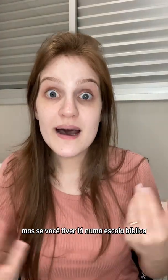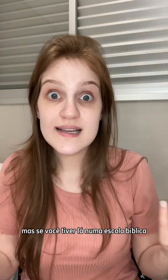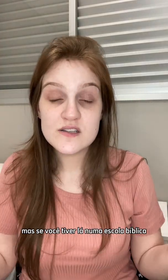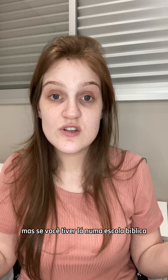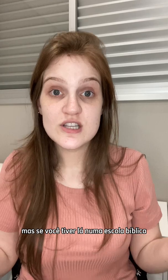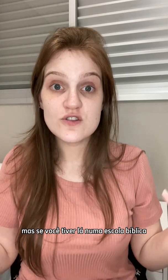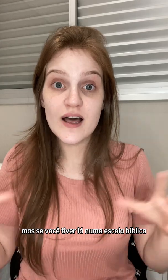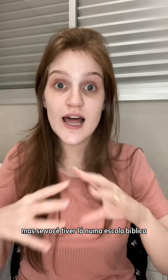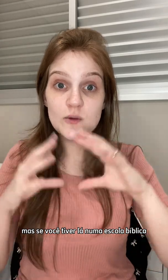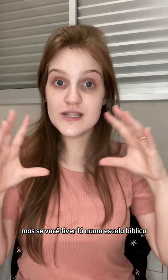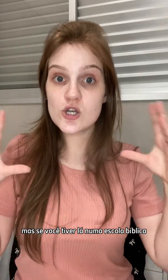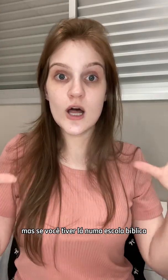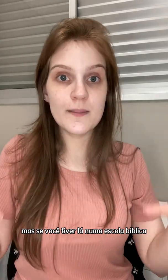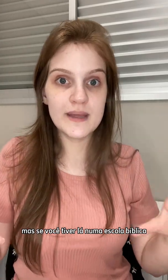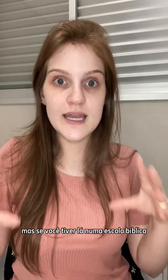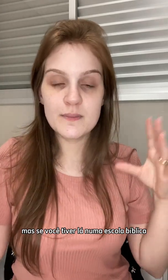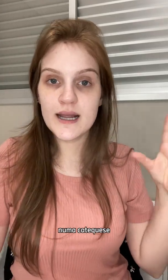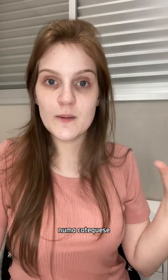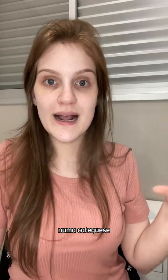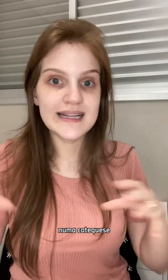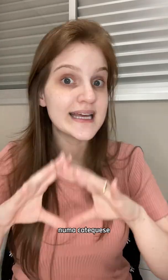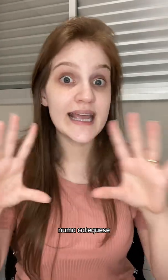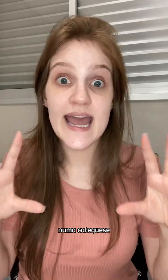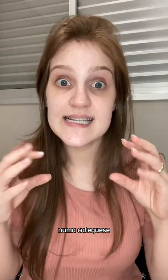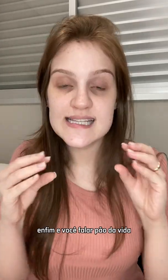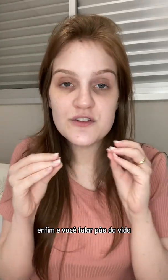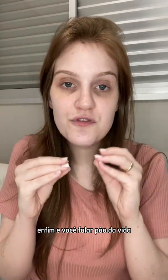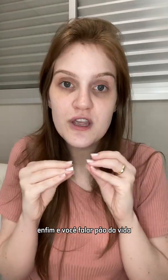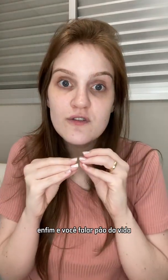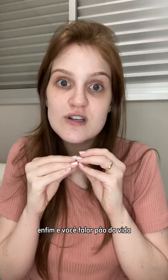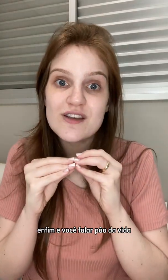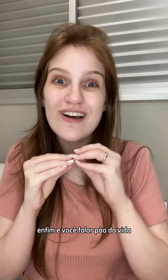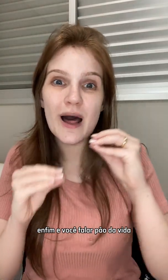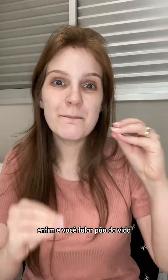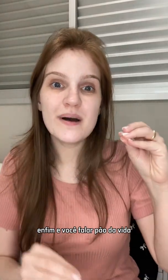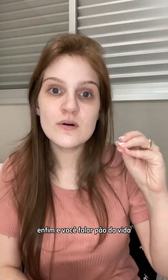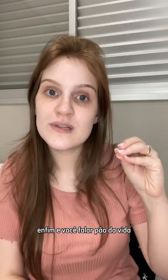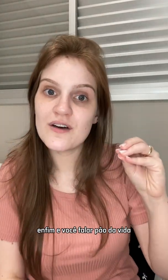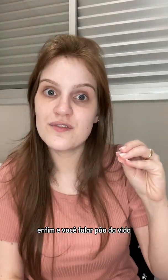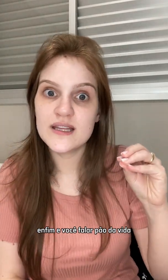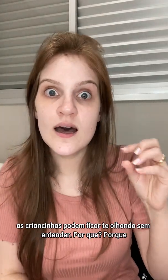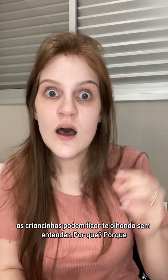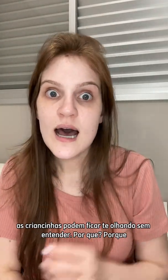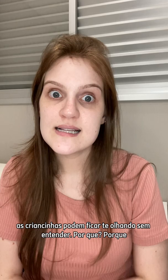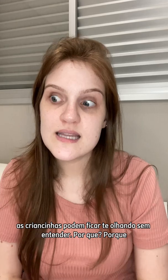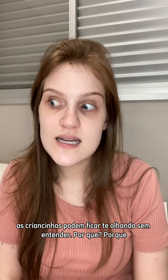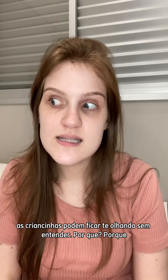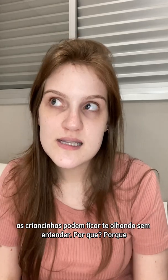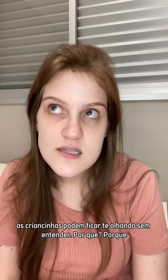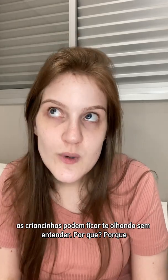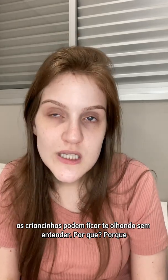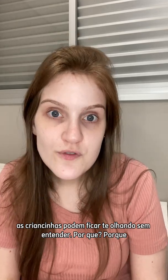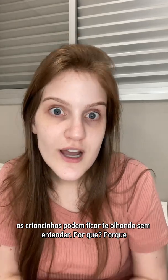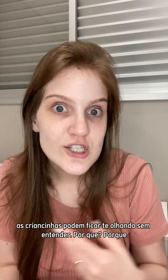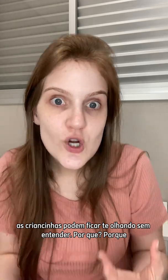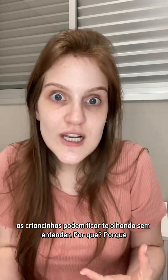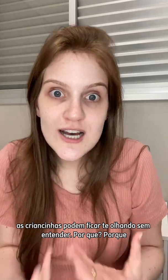se você estiver lá numa escola bíblica, numa catequese, enfim, e você falar pão da vida, as criancinhas podem ficar te olhando